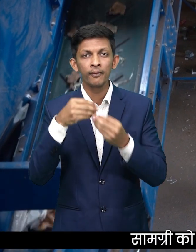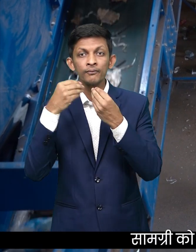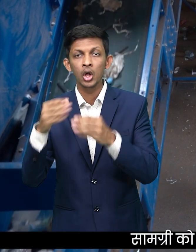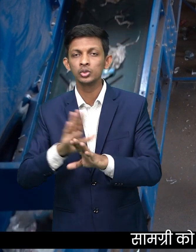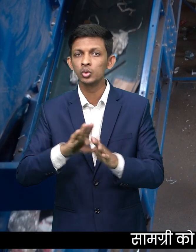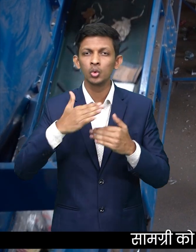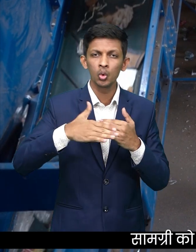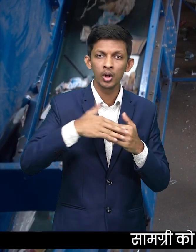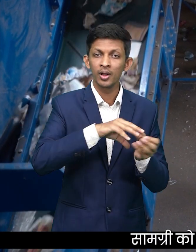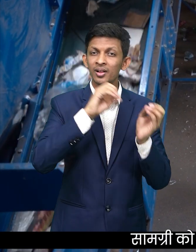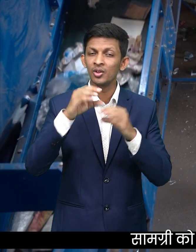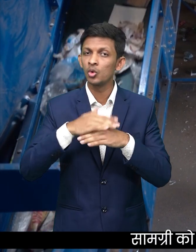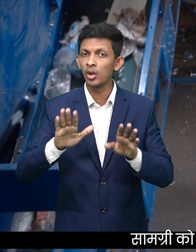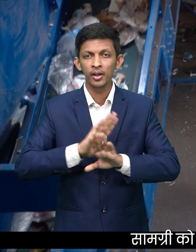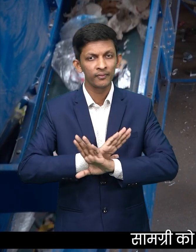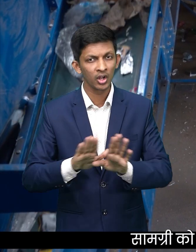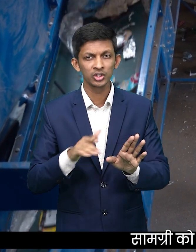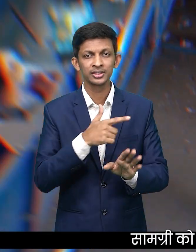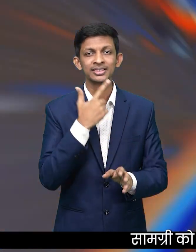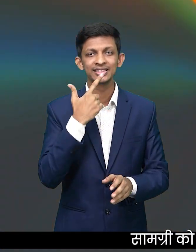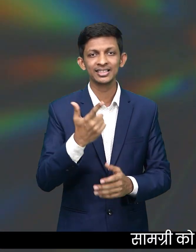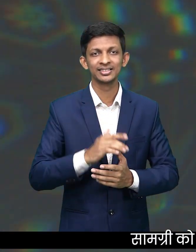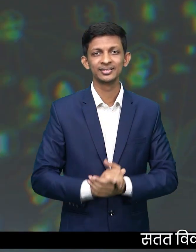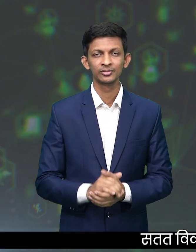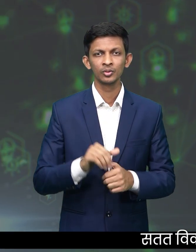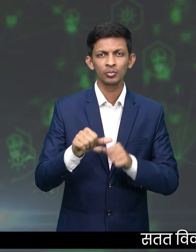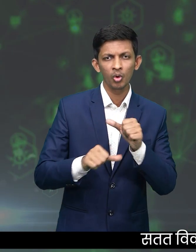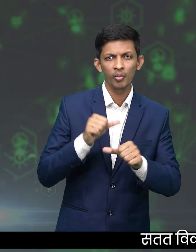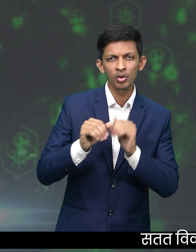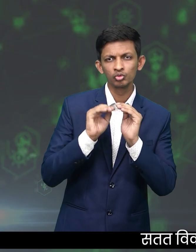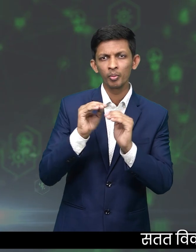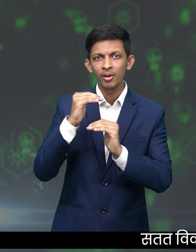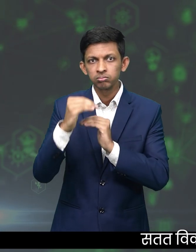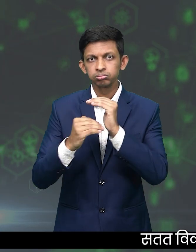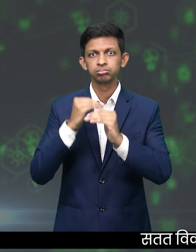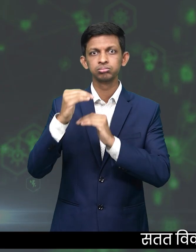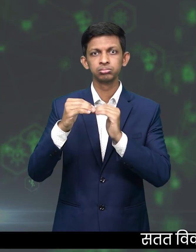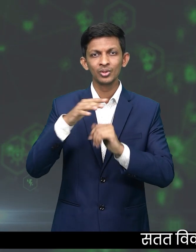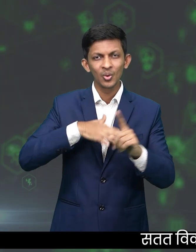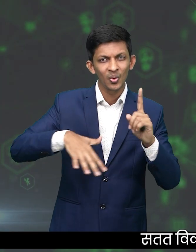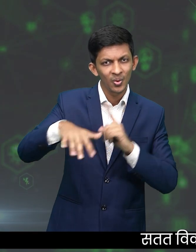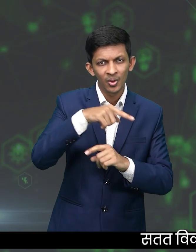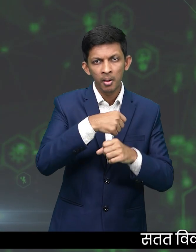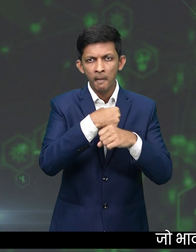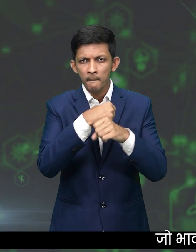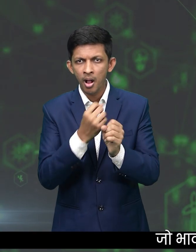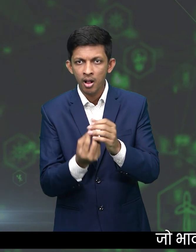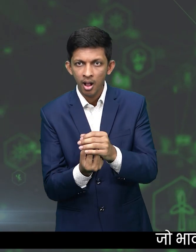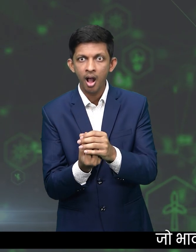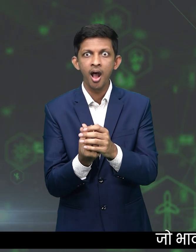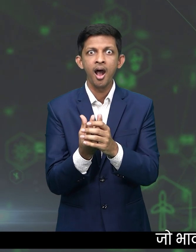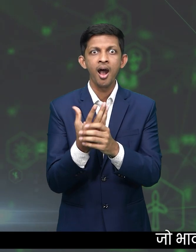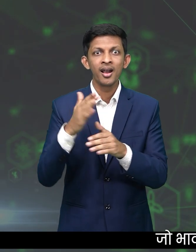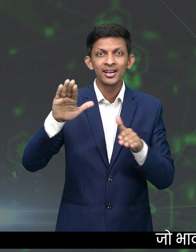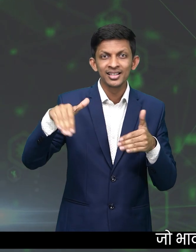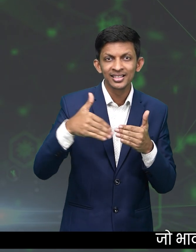को अन्य अपशिष्टों के साथ नहीं फेंकी जाती। सतत विकास ऐसे विकास को प्रोत्साहित करता है जो